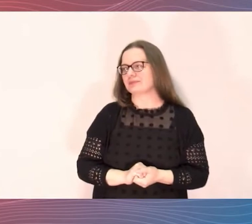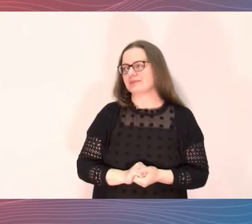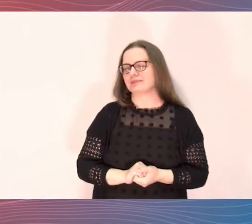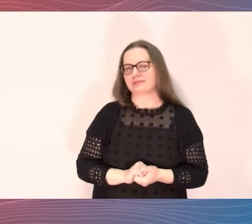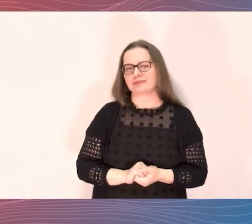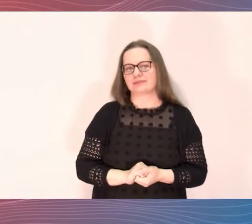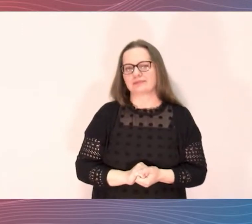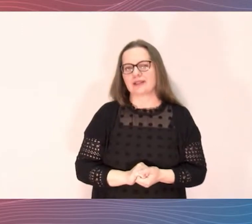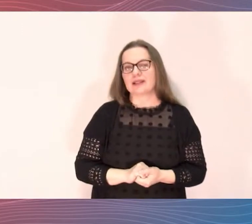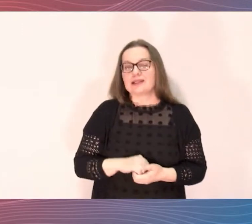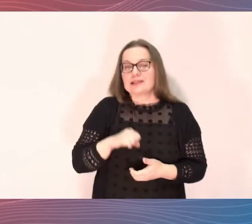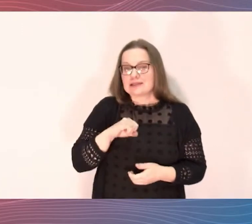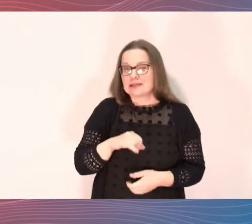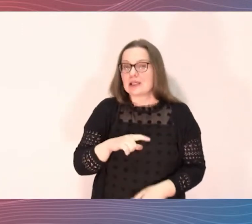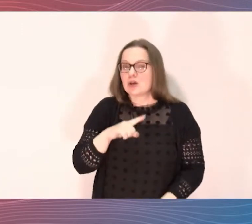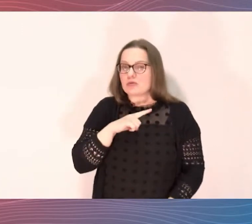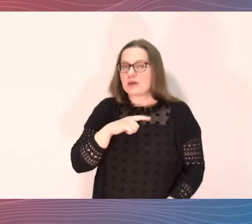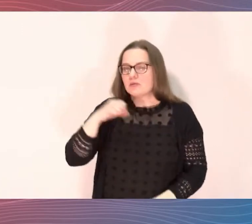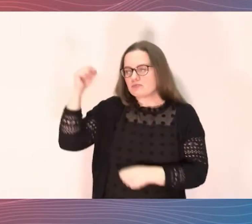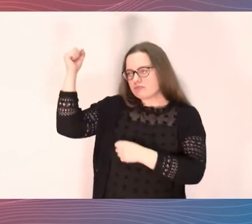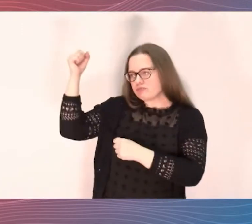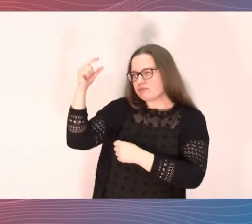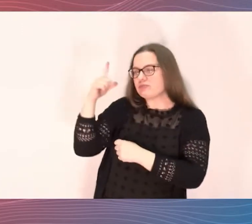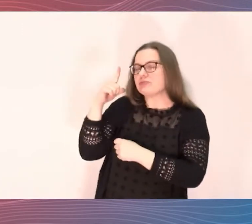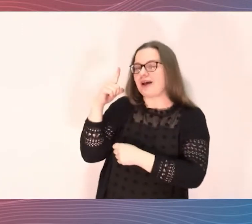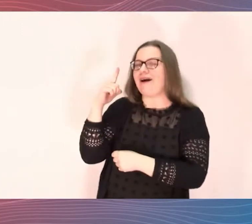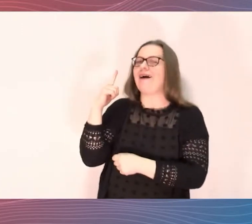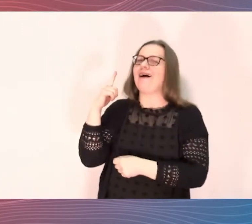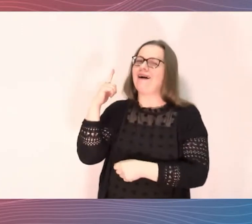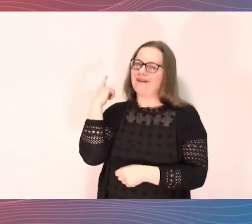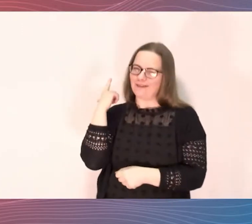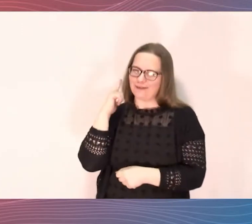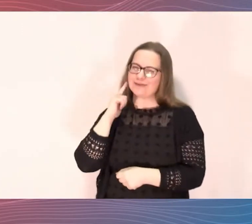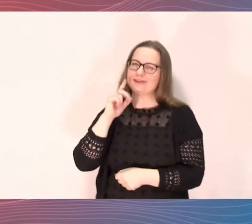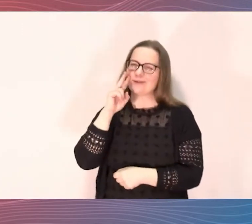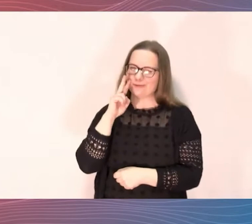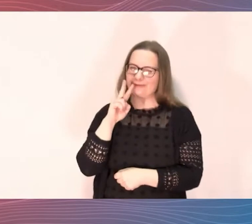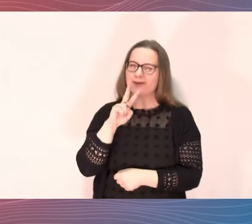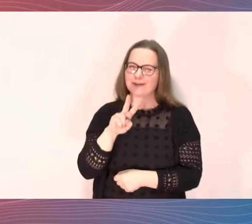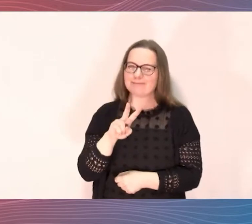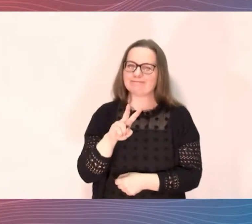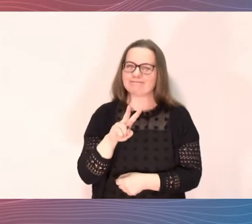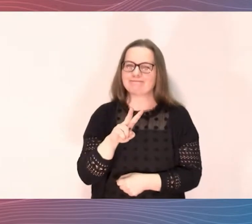eu preciso ter a capacidade de ver, né?